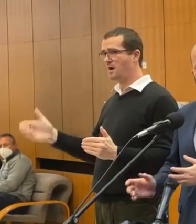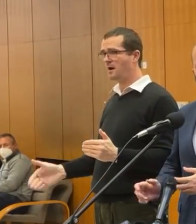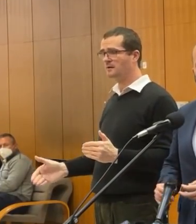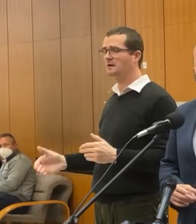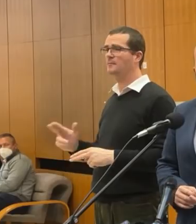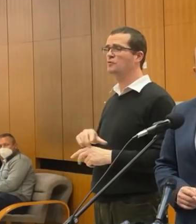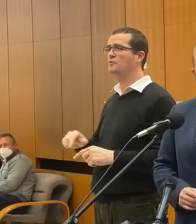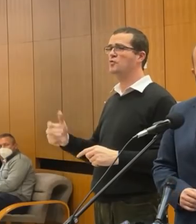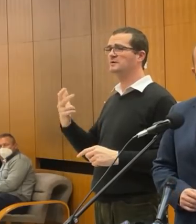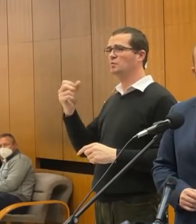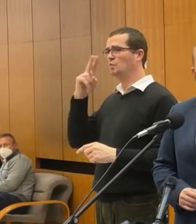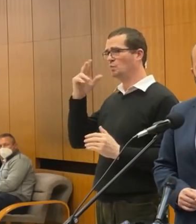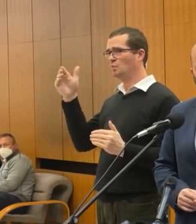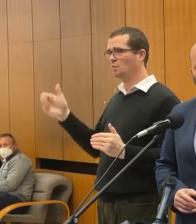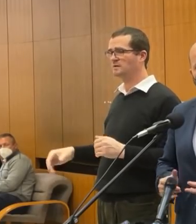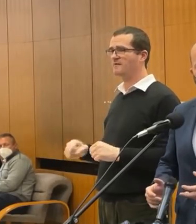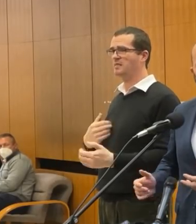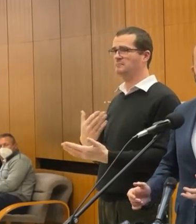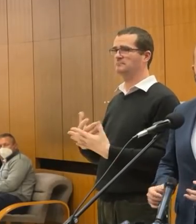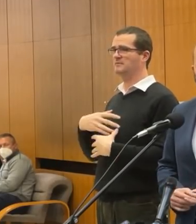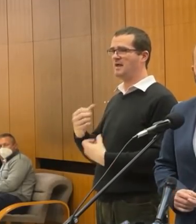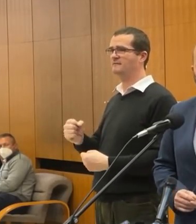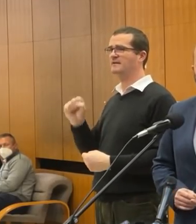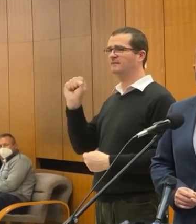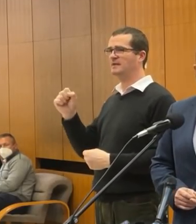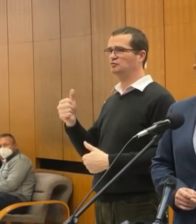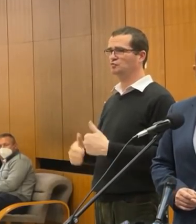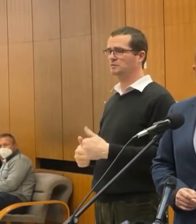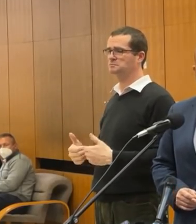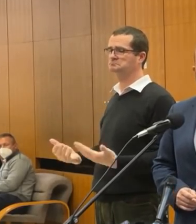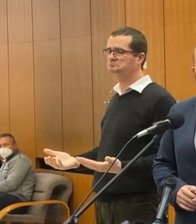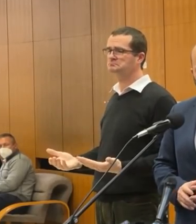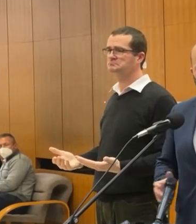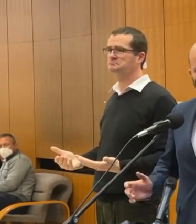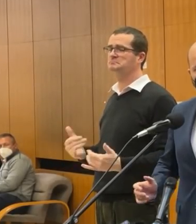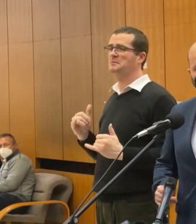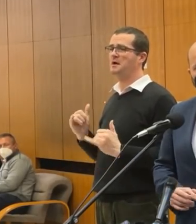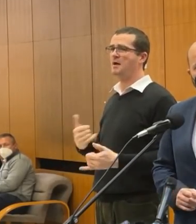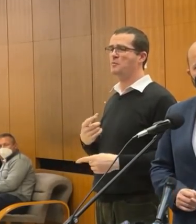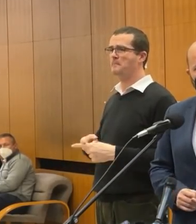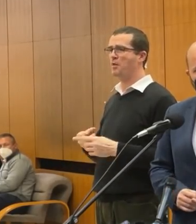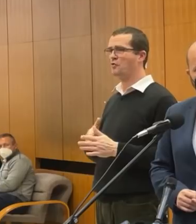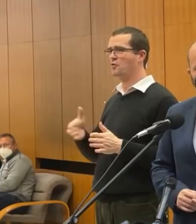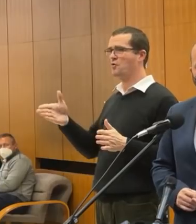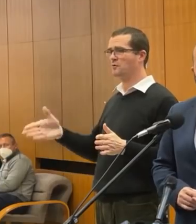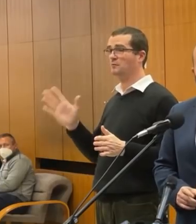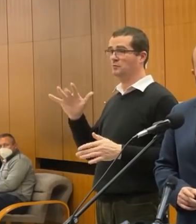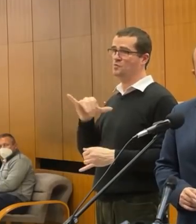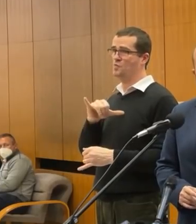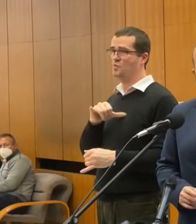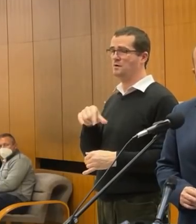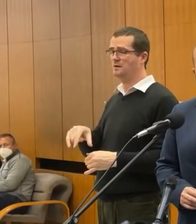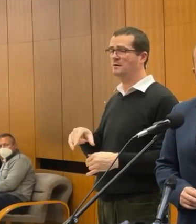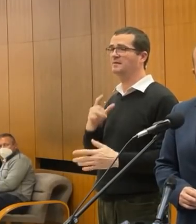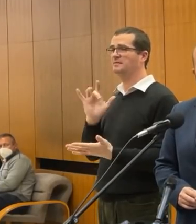a následne do 30. júna by som mal vláde predložiť návrh na víťaza súťaže. Takže áno, ten polrok bude zaujímavý,